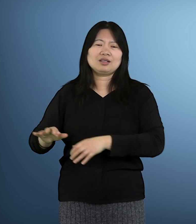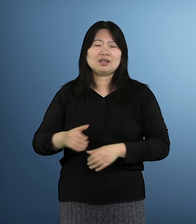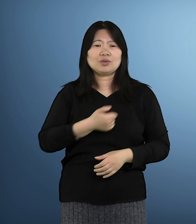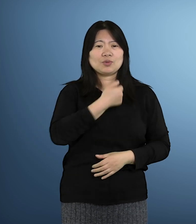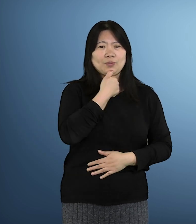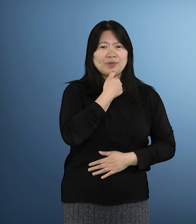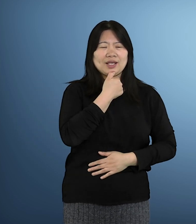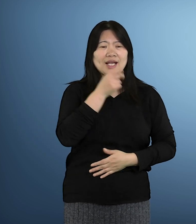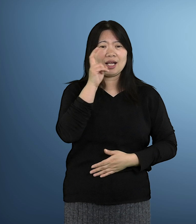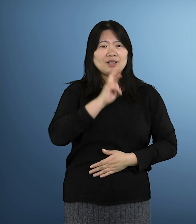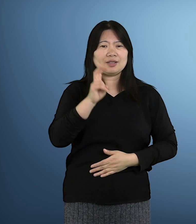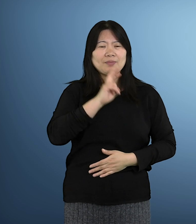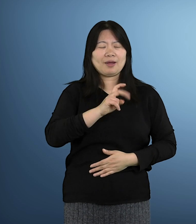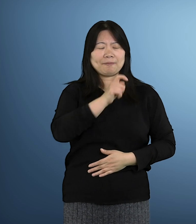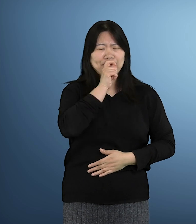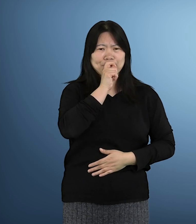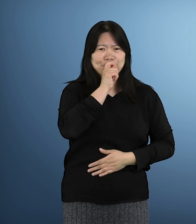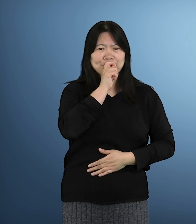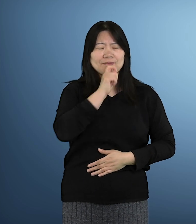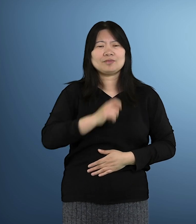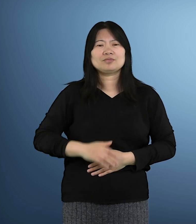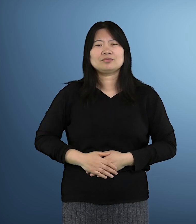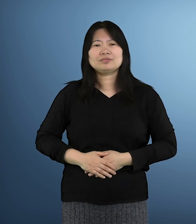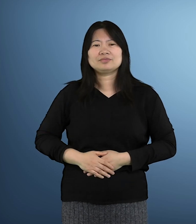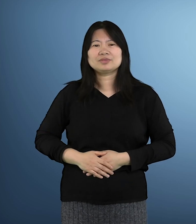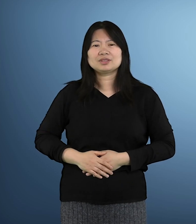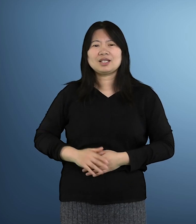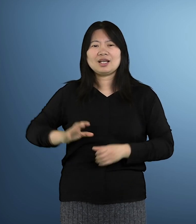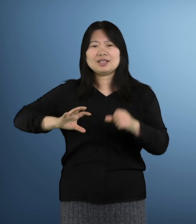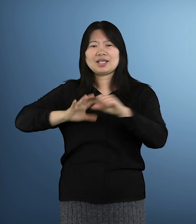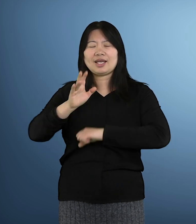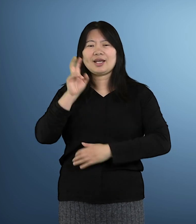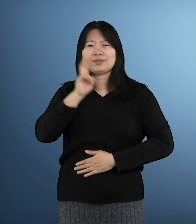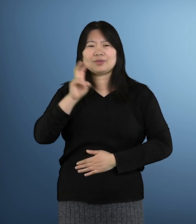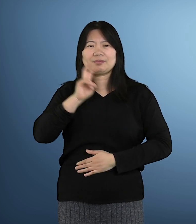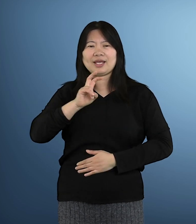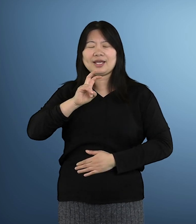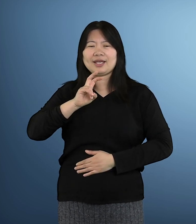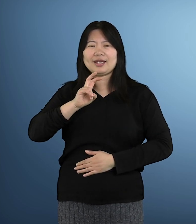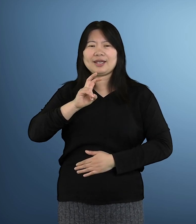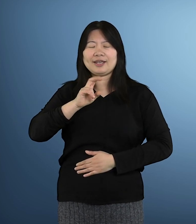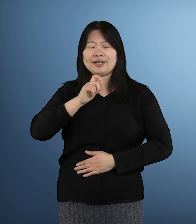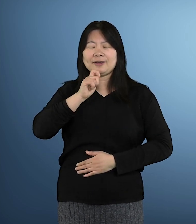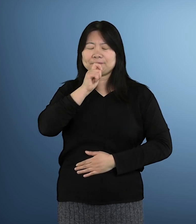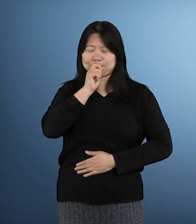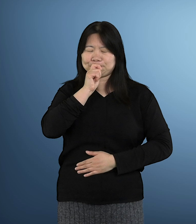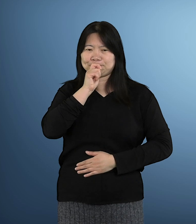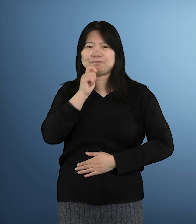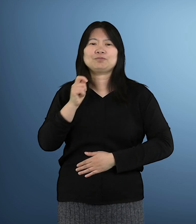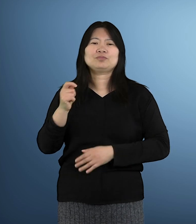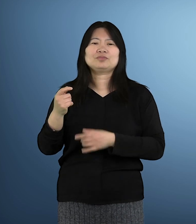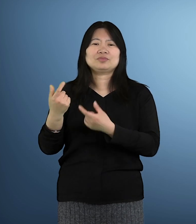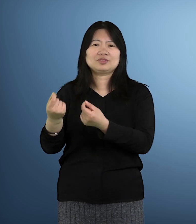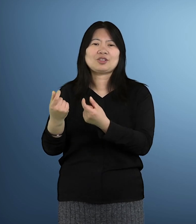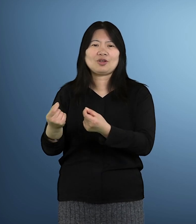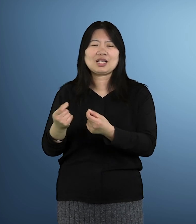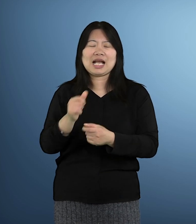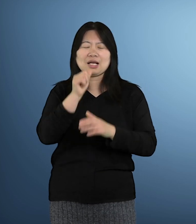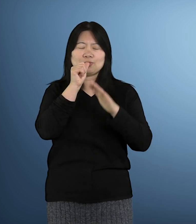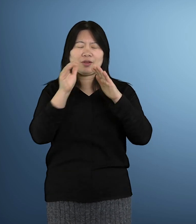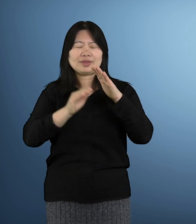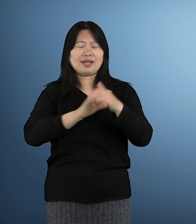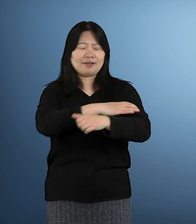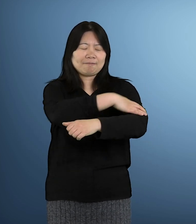로마의 음악이 침묵을 하면 세계의 음악이 입을 닫았던 그런 절대